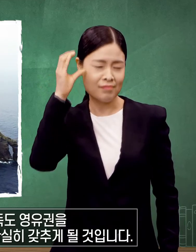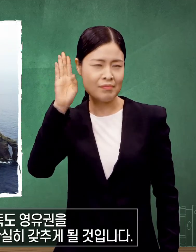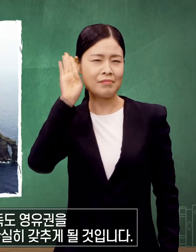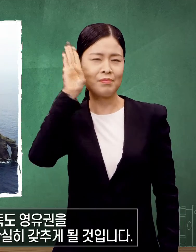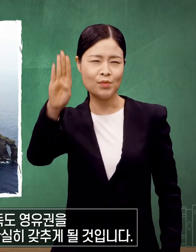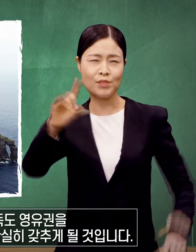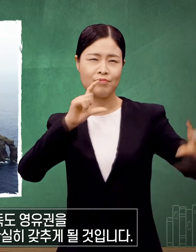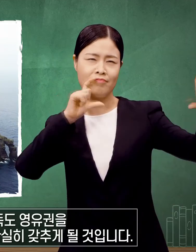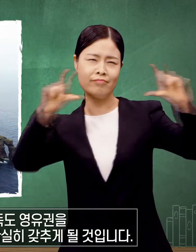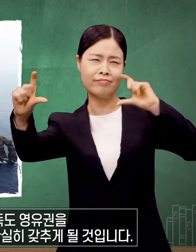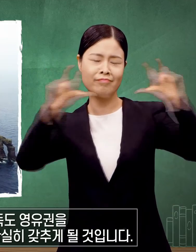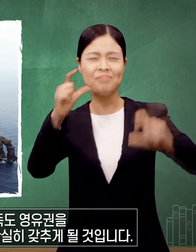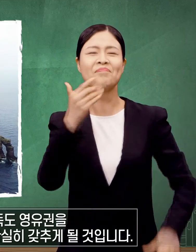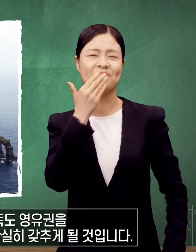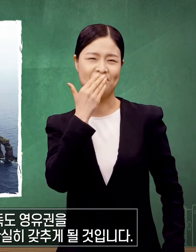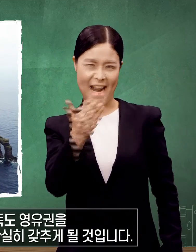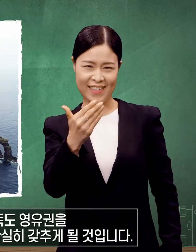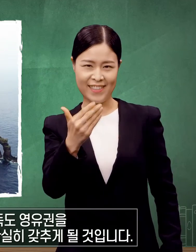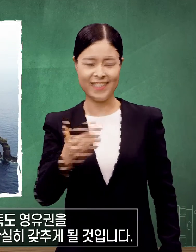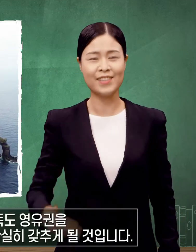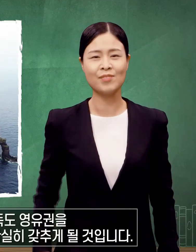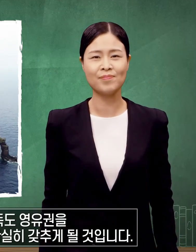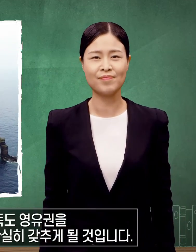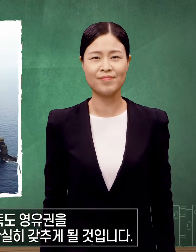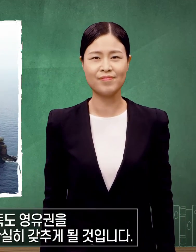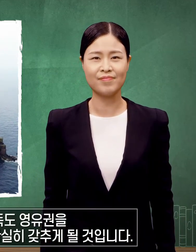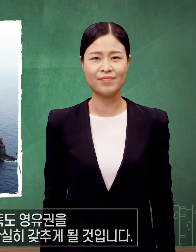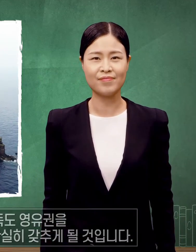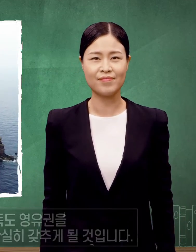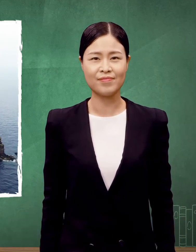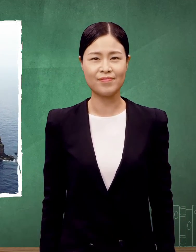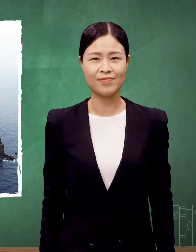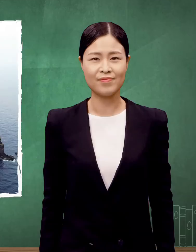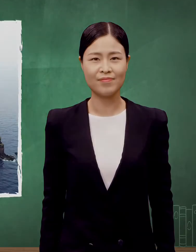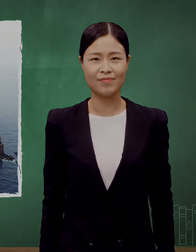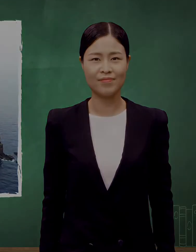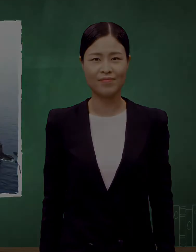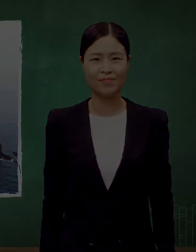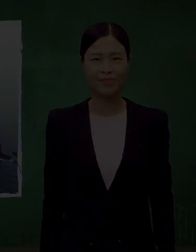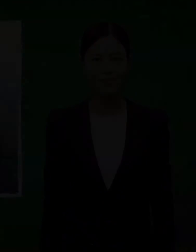확실히 갖추게 될 것입니다. 이 단원을 여러분은